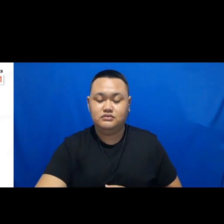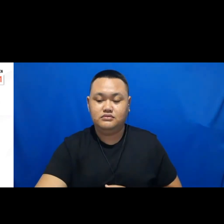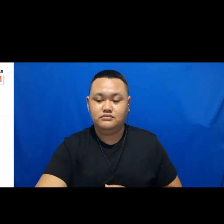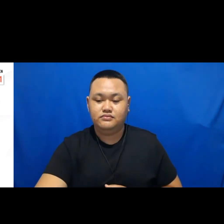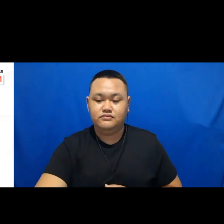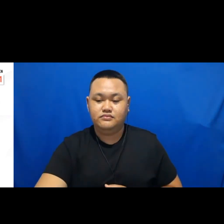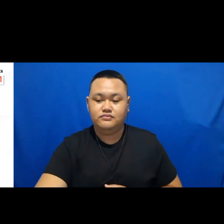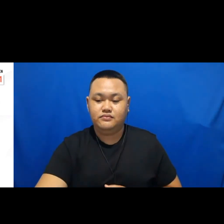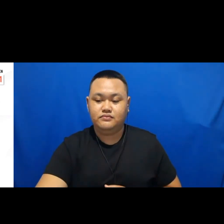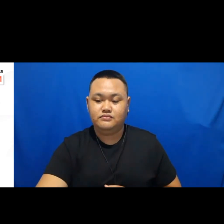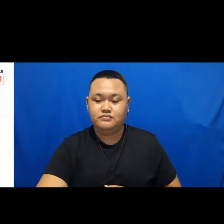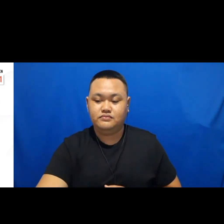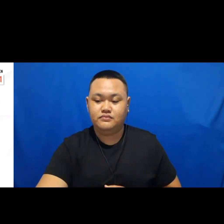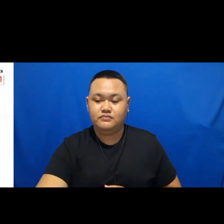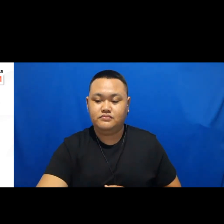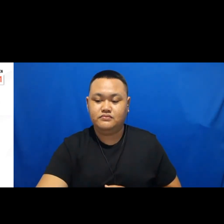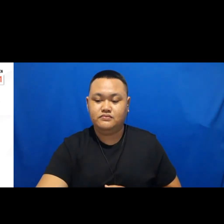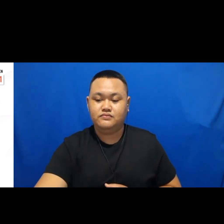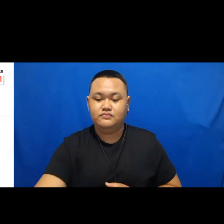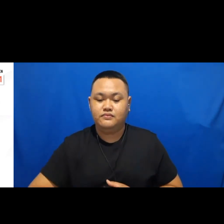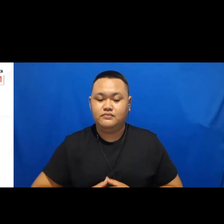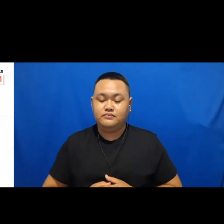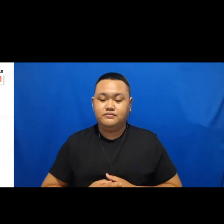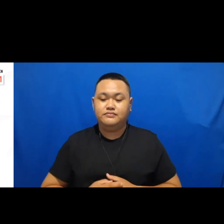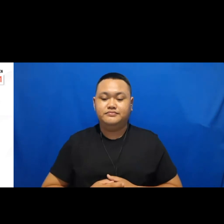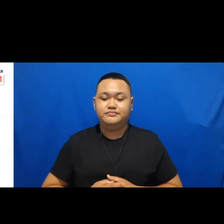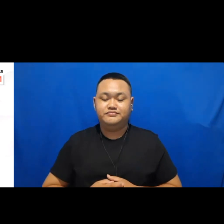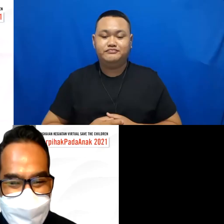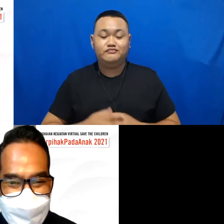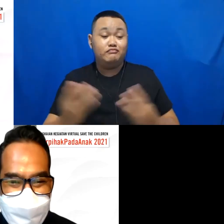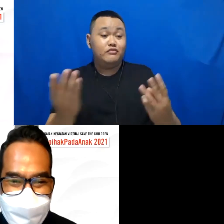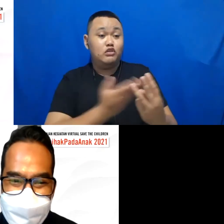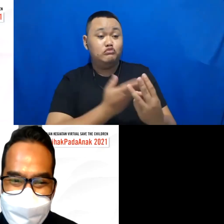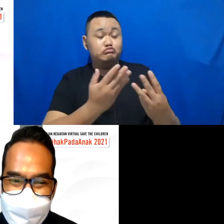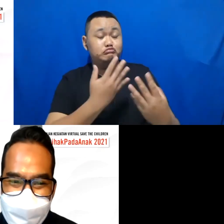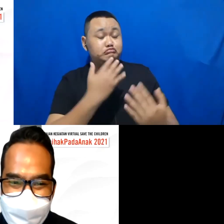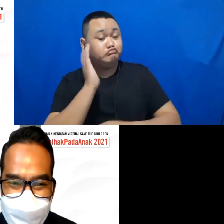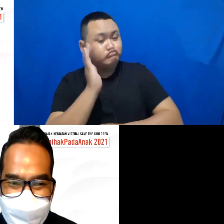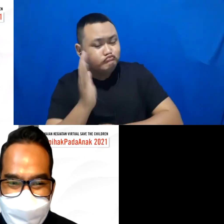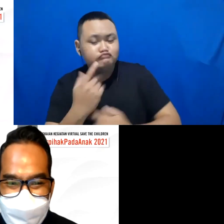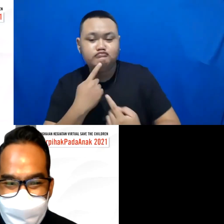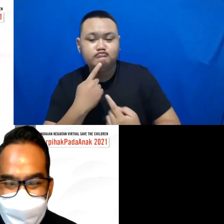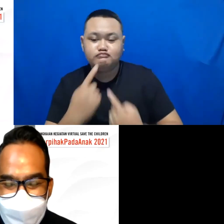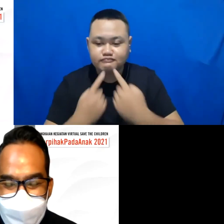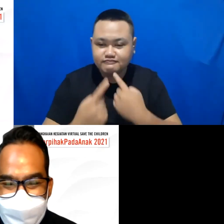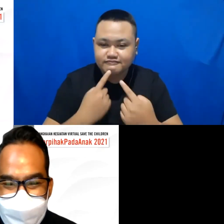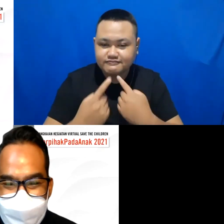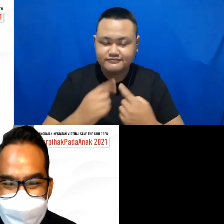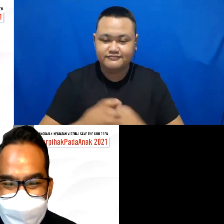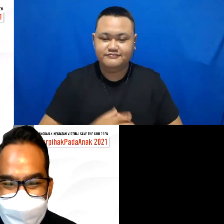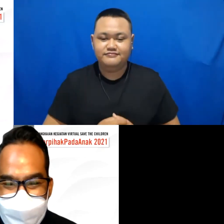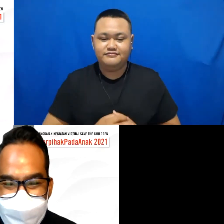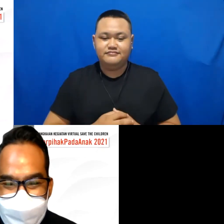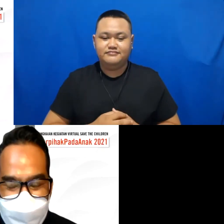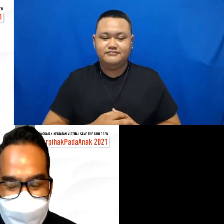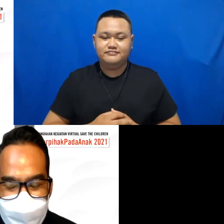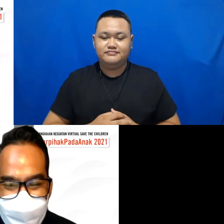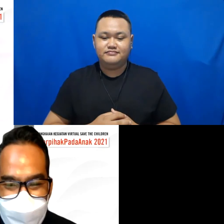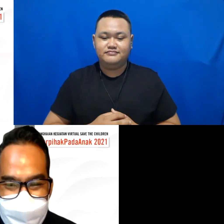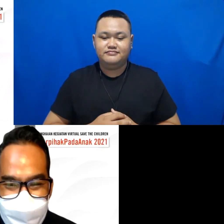pendidikan yang responsif gender ini apa, Bu? Ya, terima kasih. Assalamualaikum warahmatullahi wabarakatuh. Waalaikumsalam